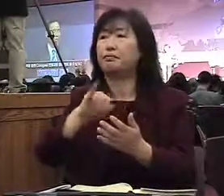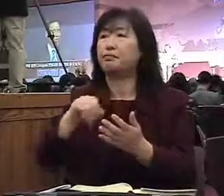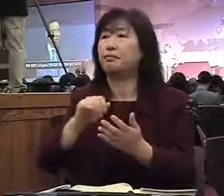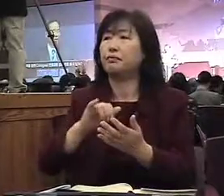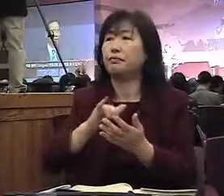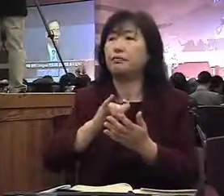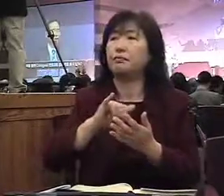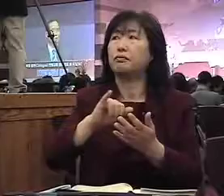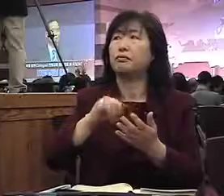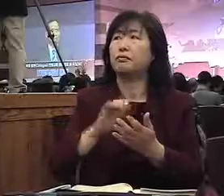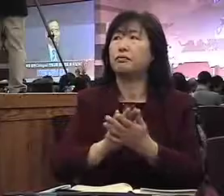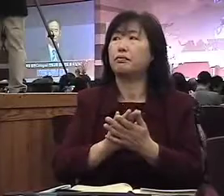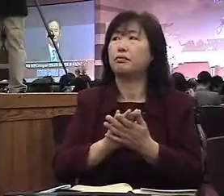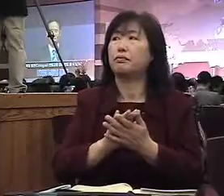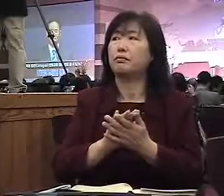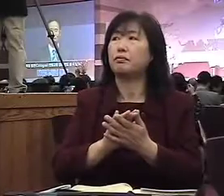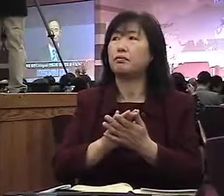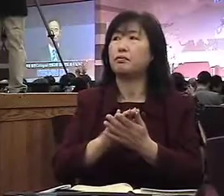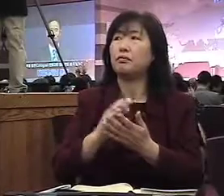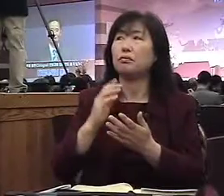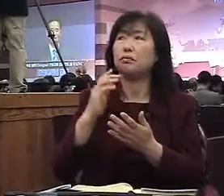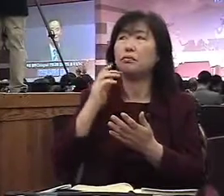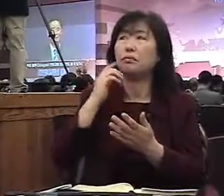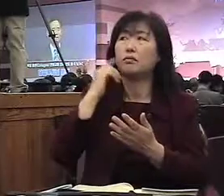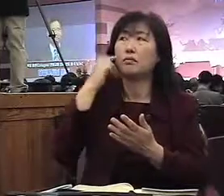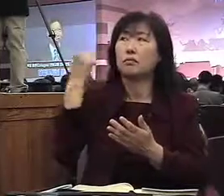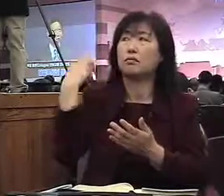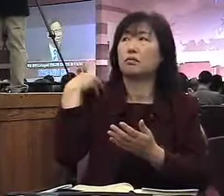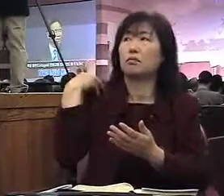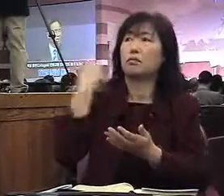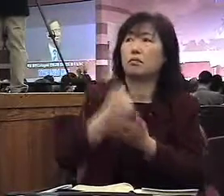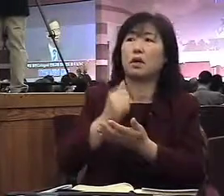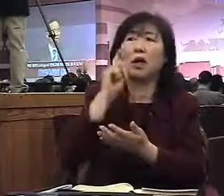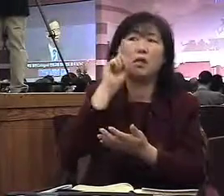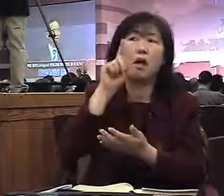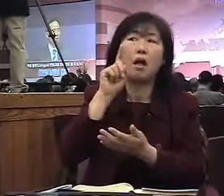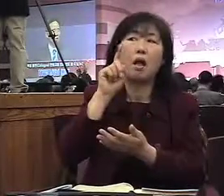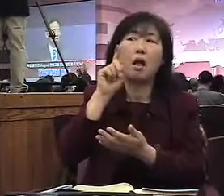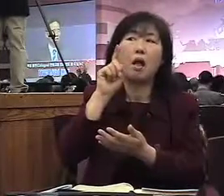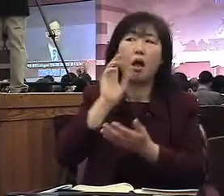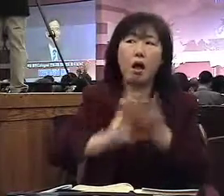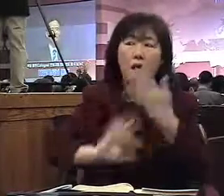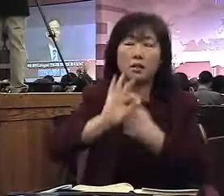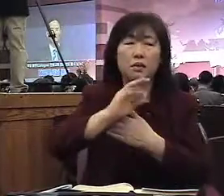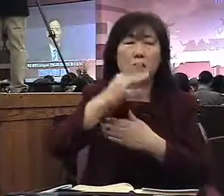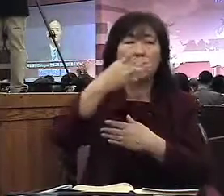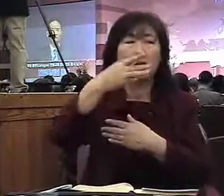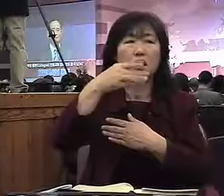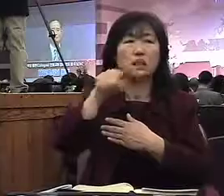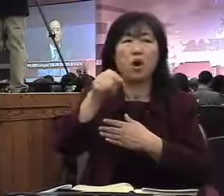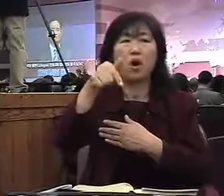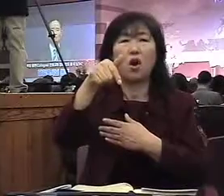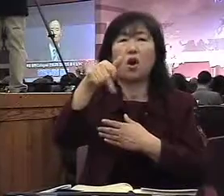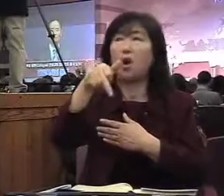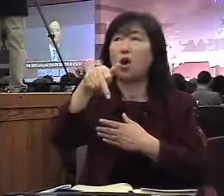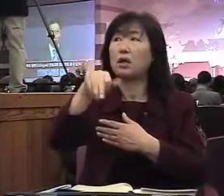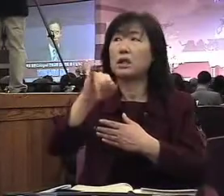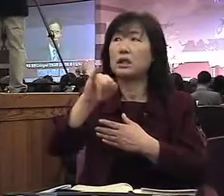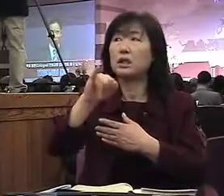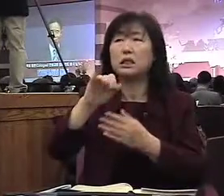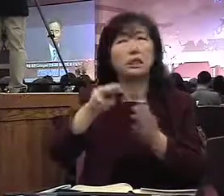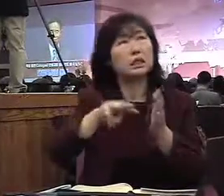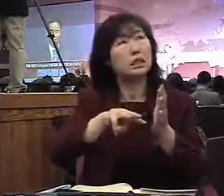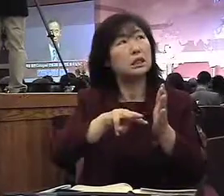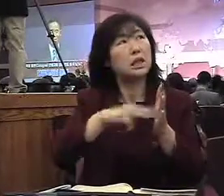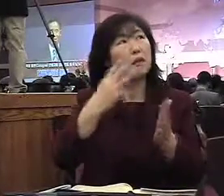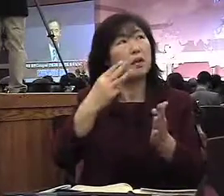벽은 한빛교회 집회를 마치시고 아마 내일 아침에는 터키로 이동하셔서 그곳에 360여